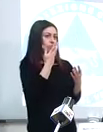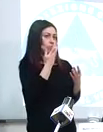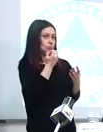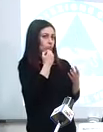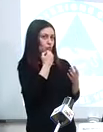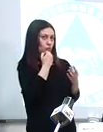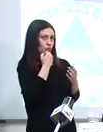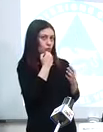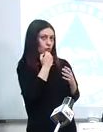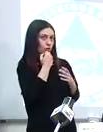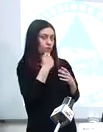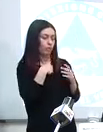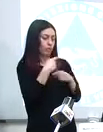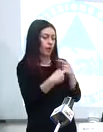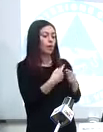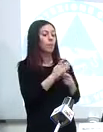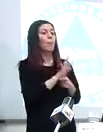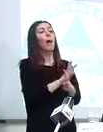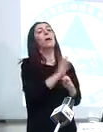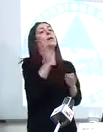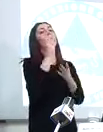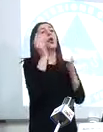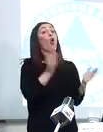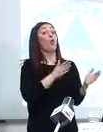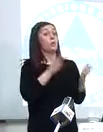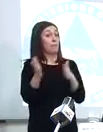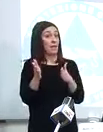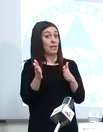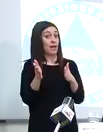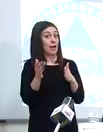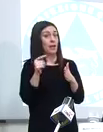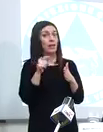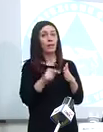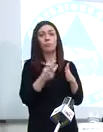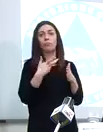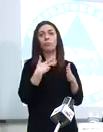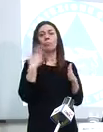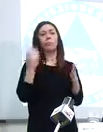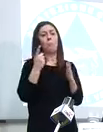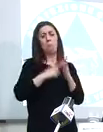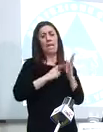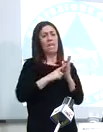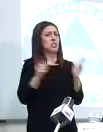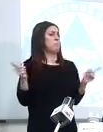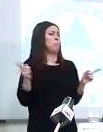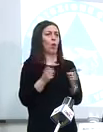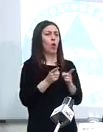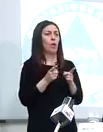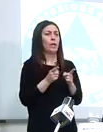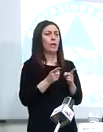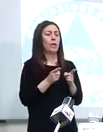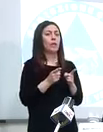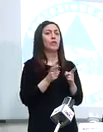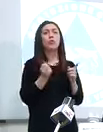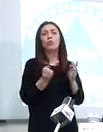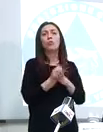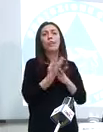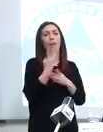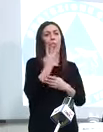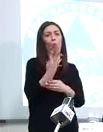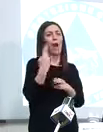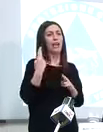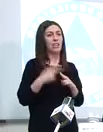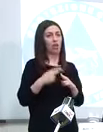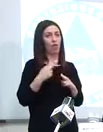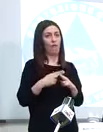Covid hospital, si manifestano quattro cluster nel giro di qualche mese, ognuno degli ultimi due dei quali